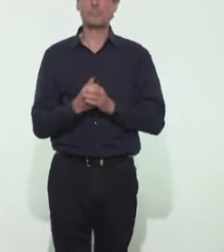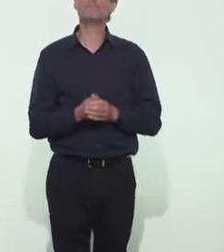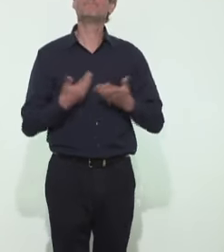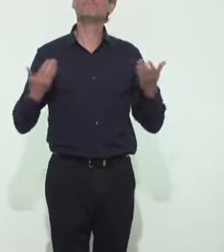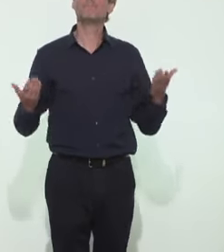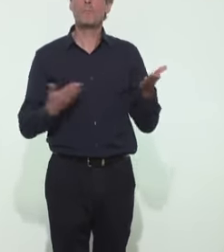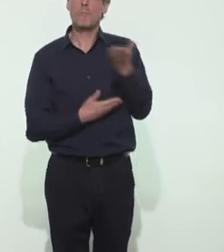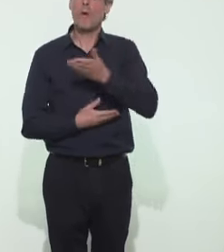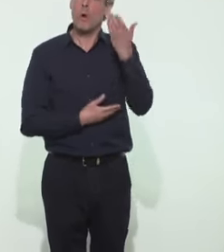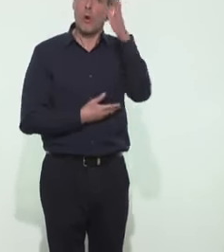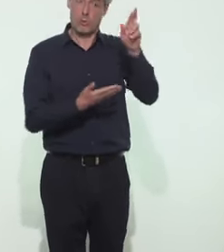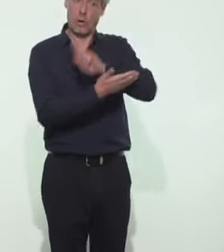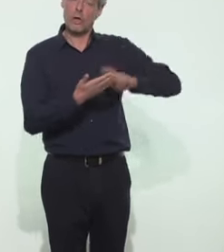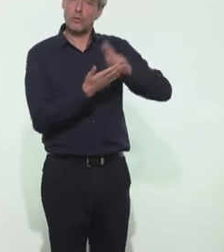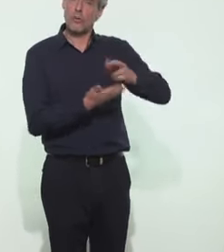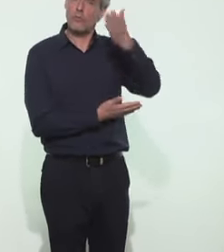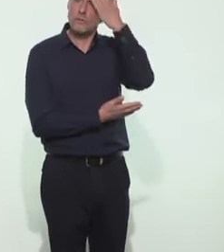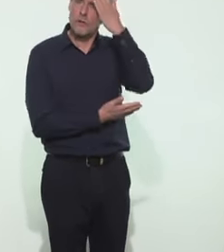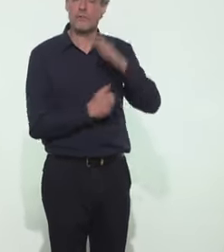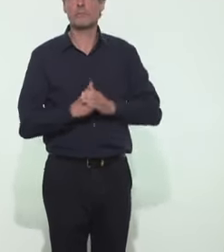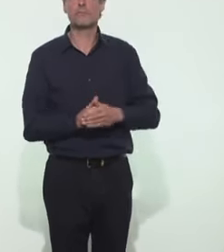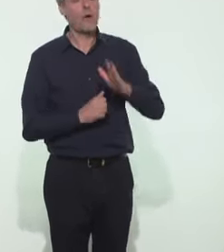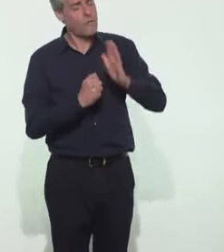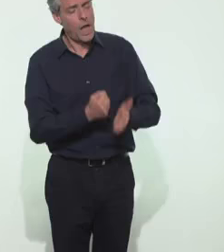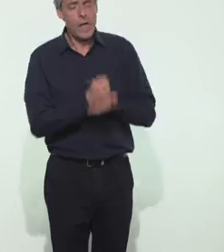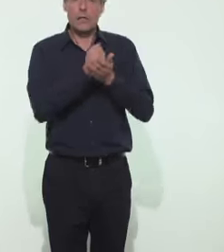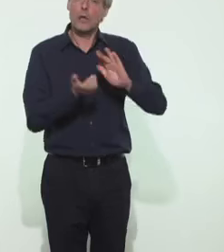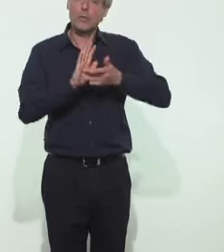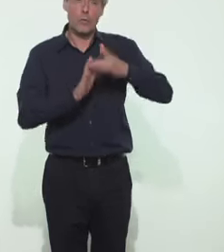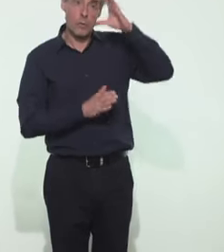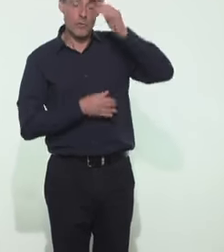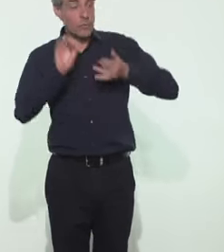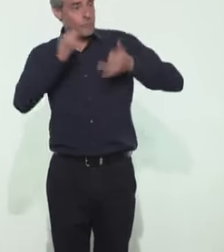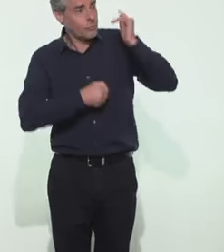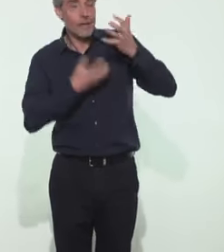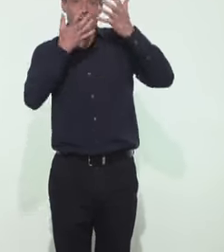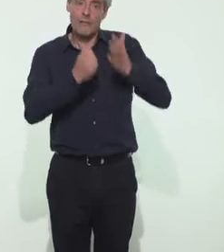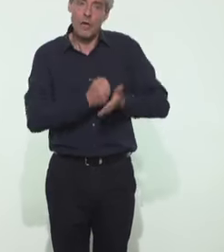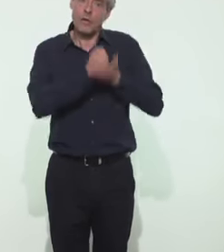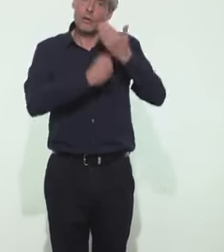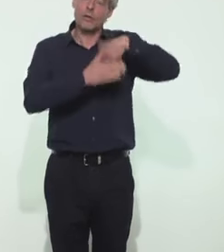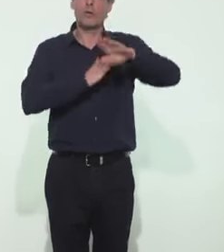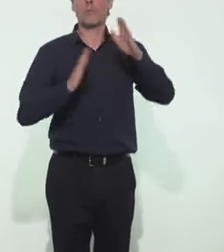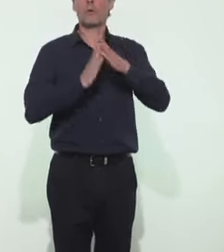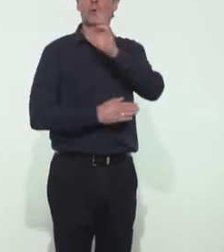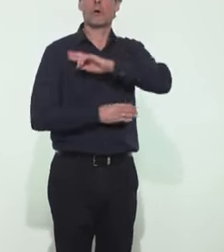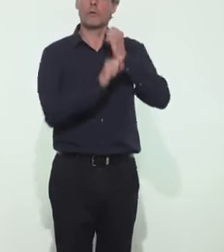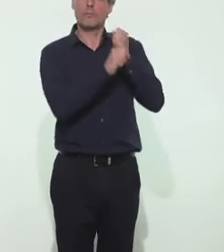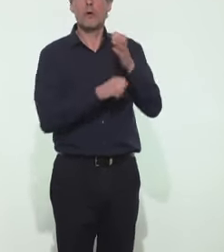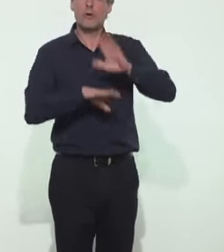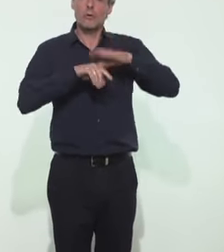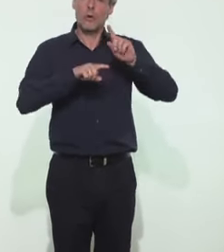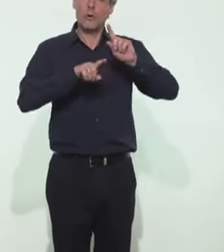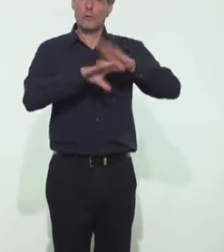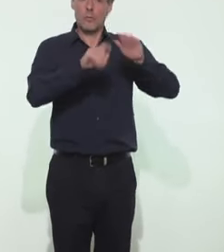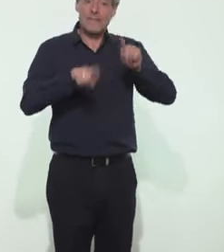même si c'est dans une autre région vous le savez on aidera les professionnels volontaires qui souhaitent aider en ehpad à se rendre sur place et à